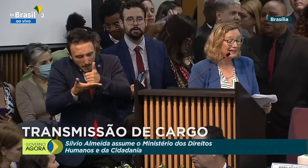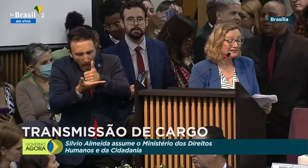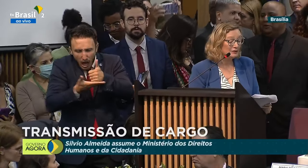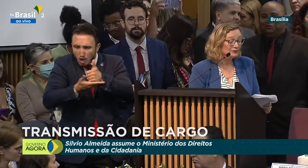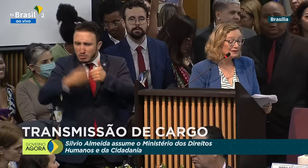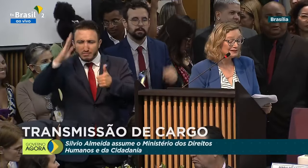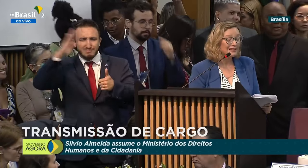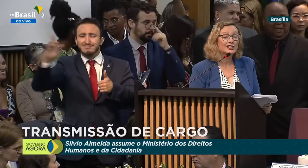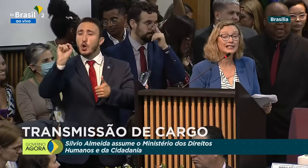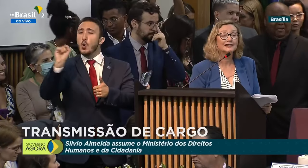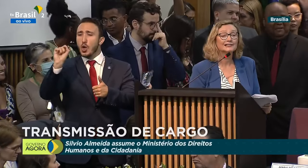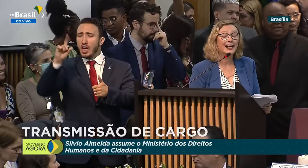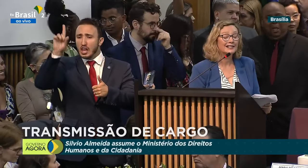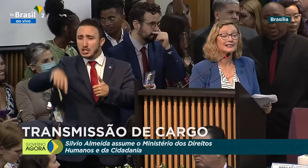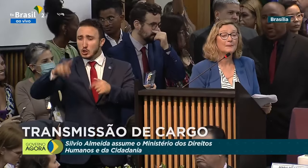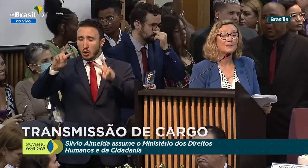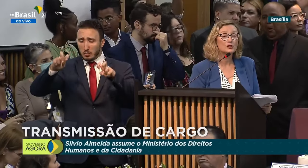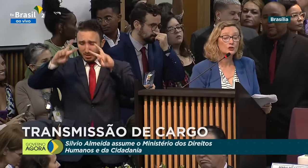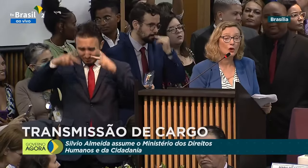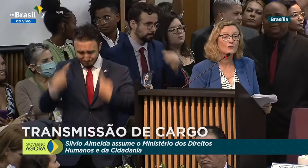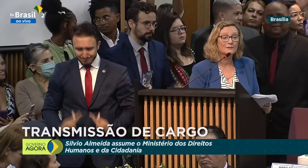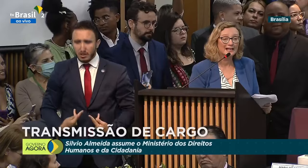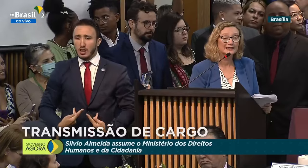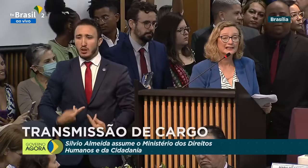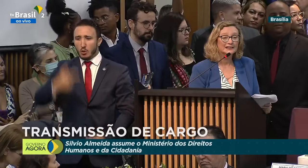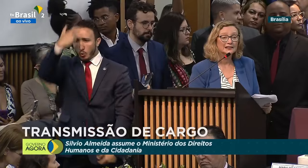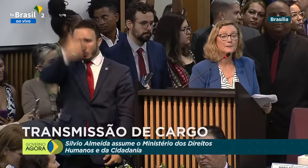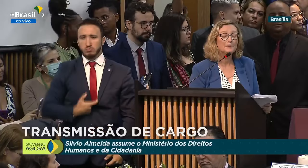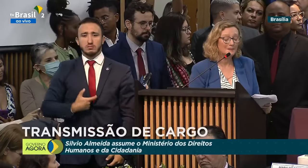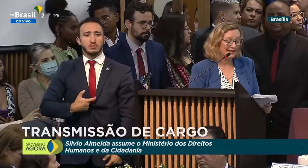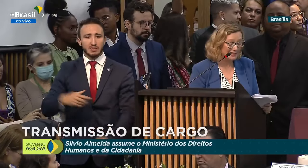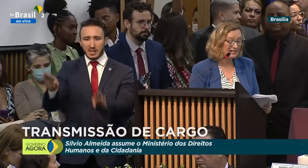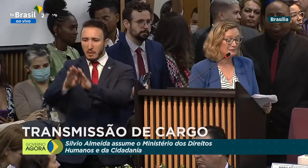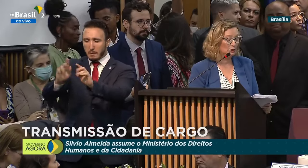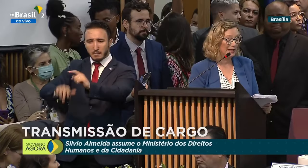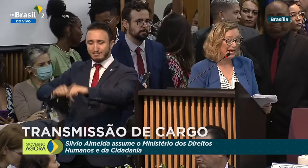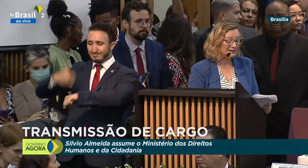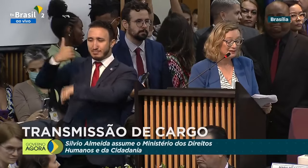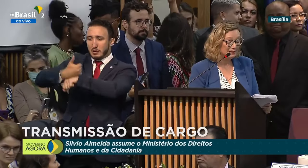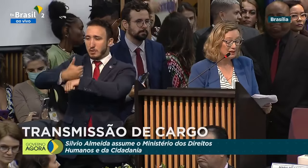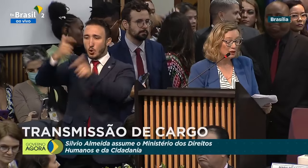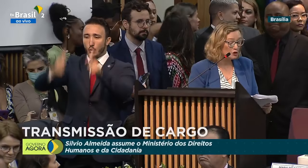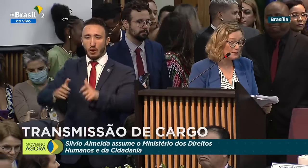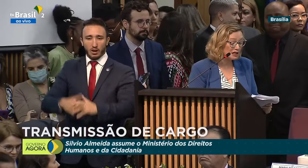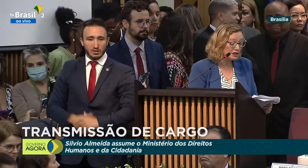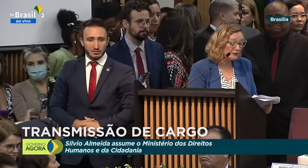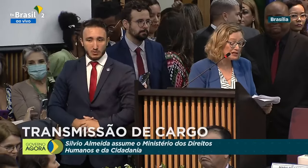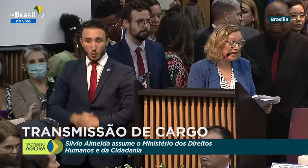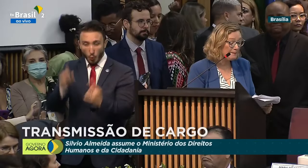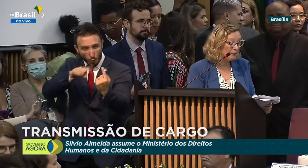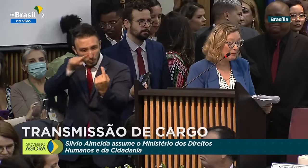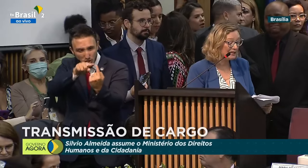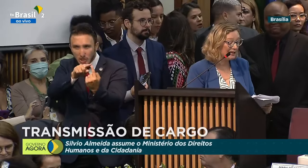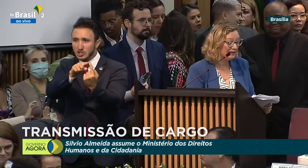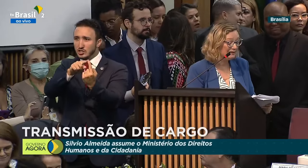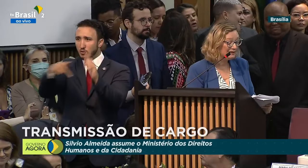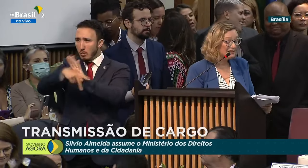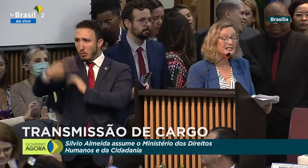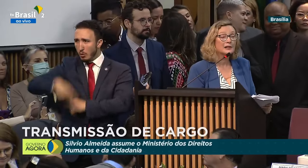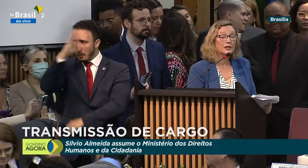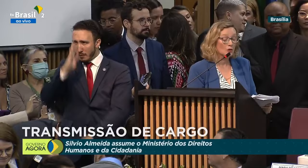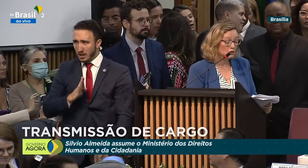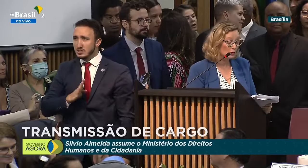tratam da dignidade da pessoa humana em primeiríssimo lugar que os objetivos da República